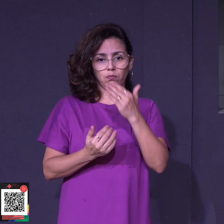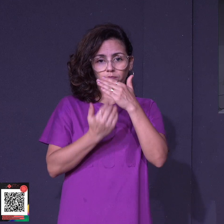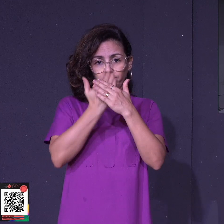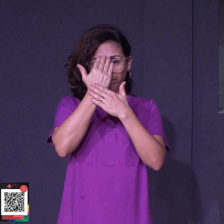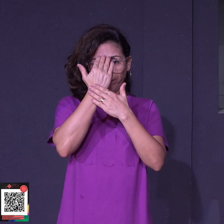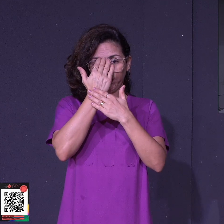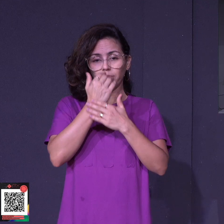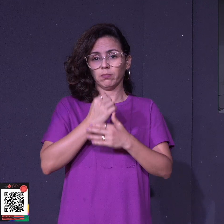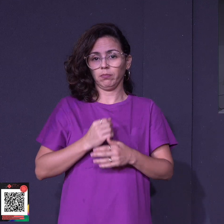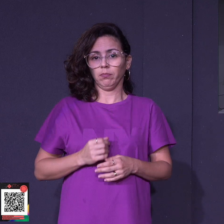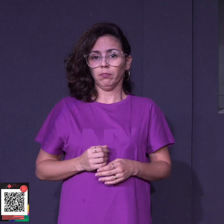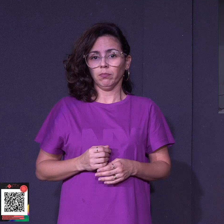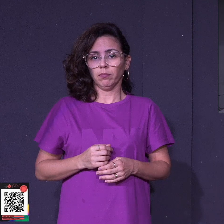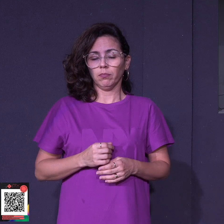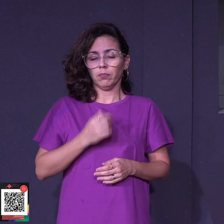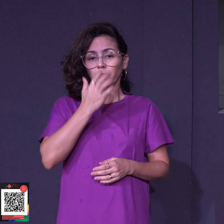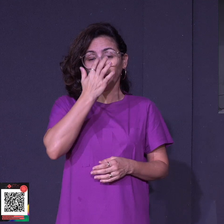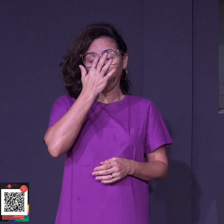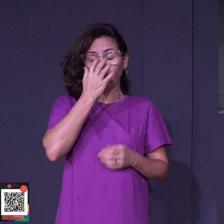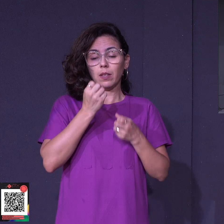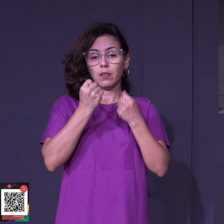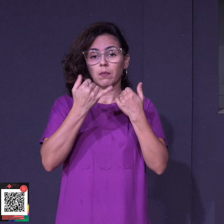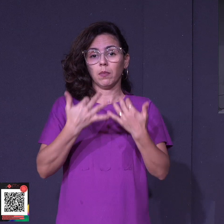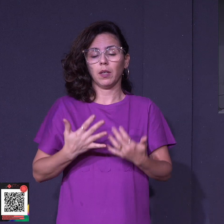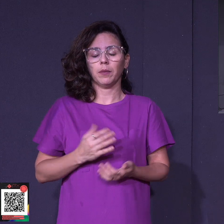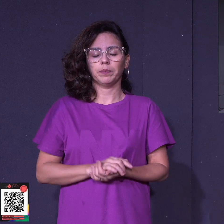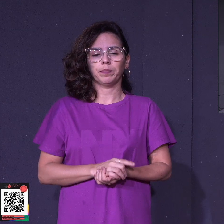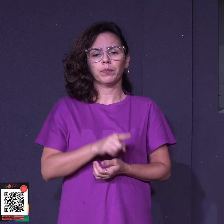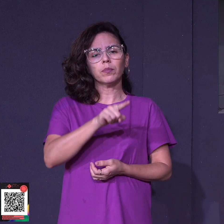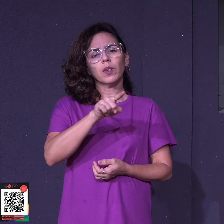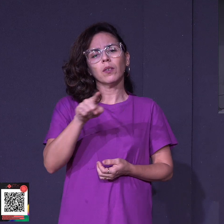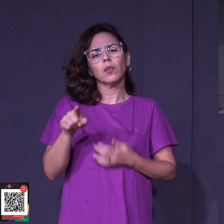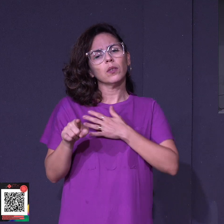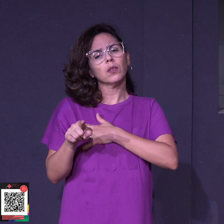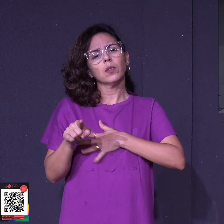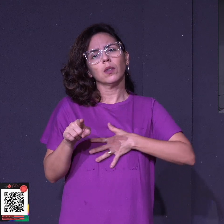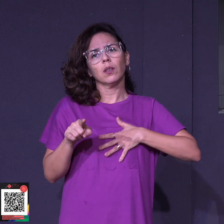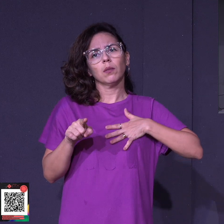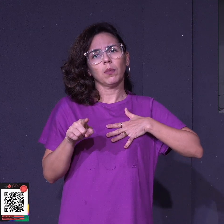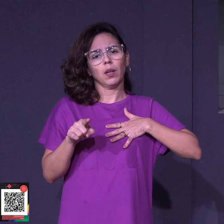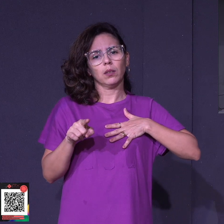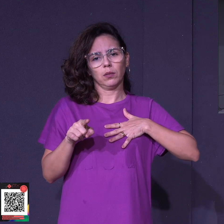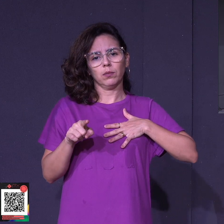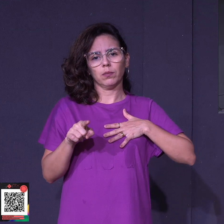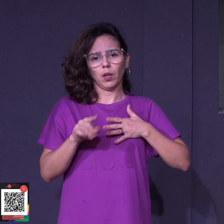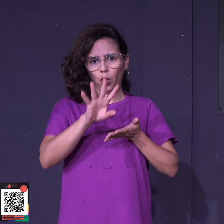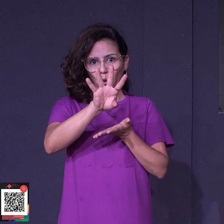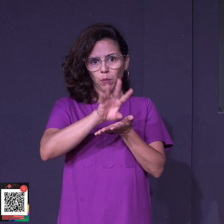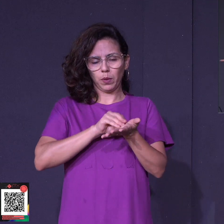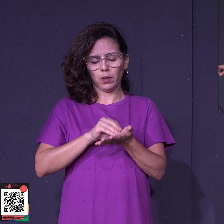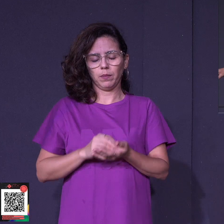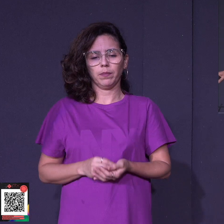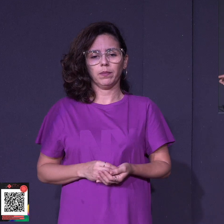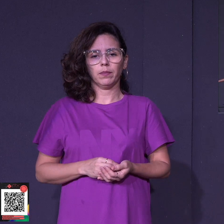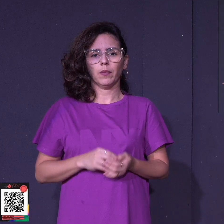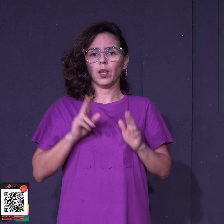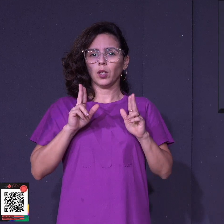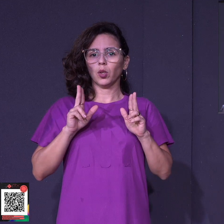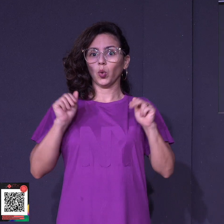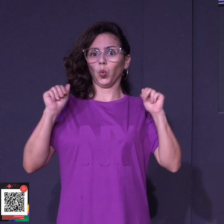Olha o que diz o texto. Amados, nunca, diga comigo, nunca. Olha para quem está do seu